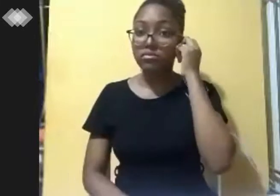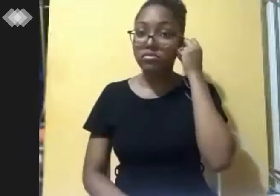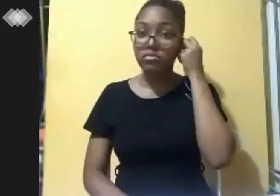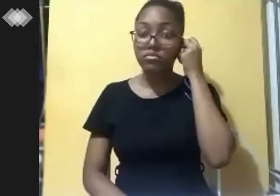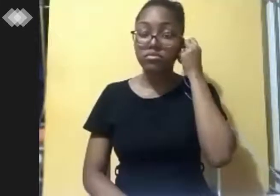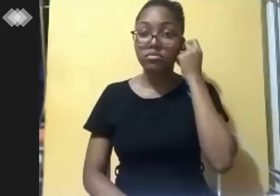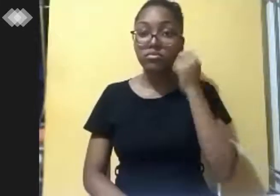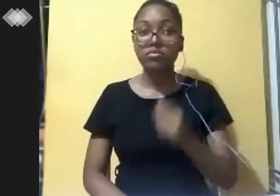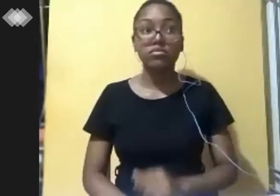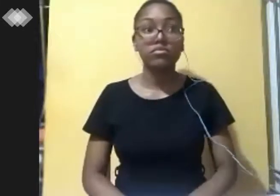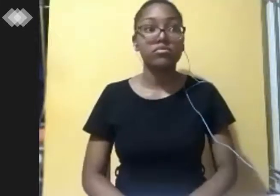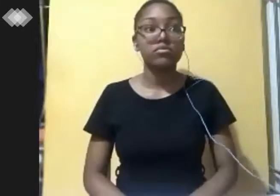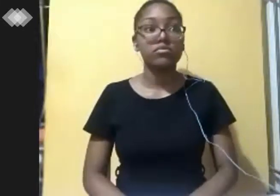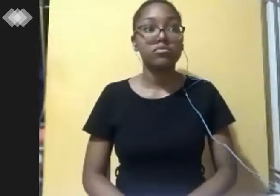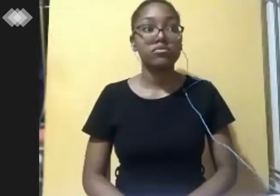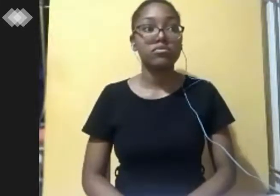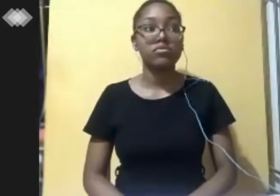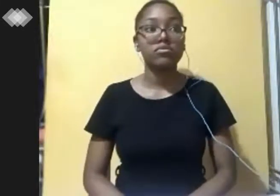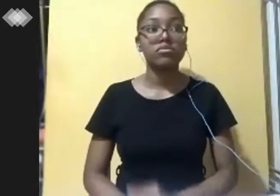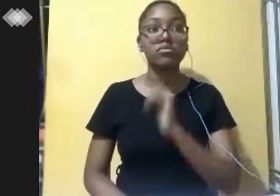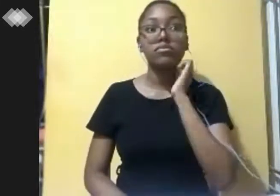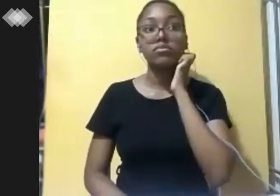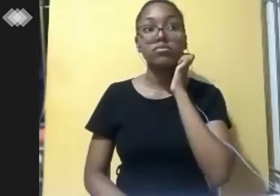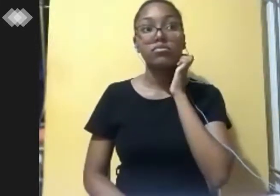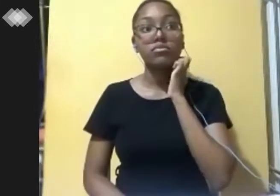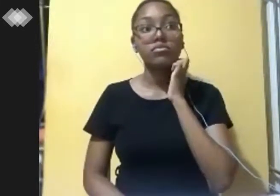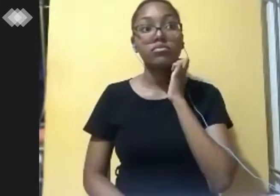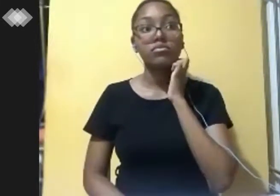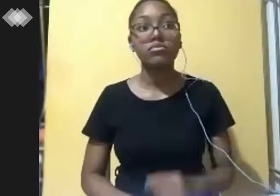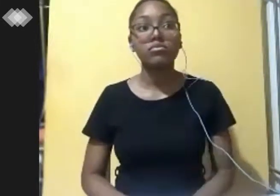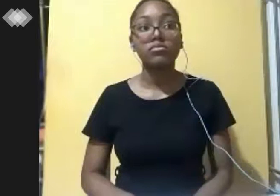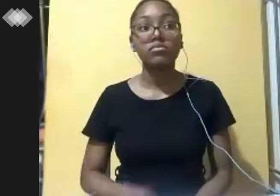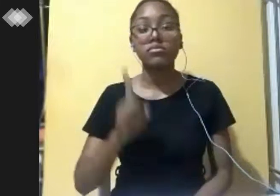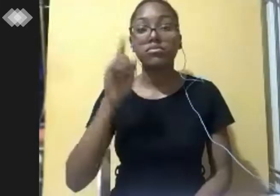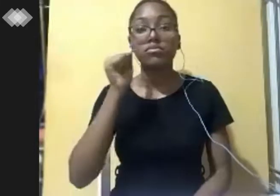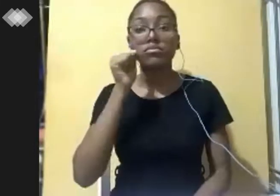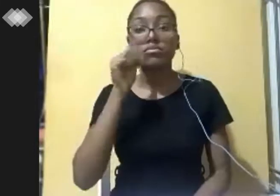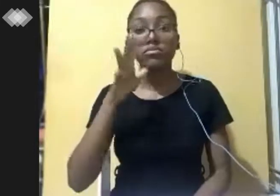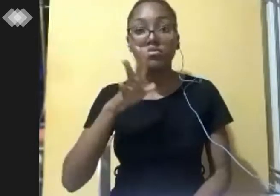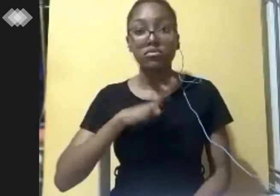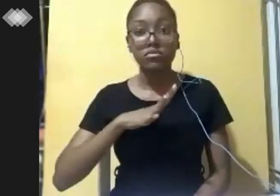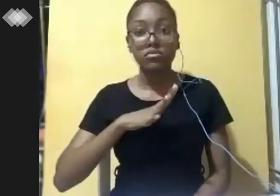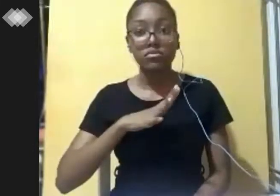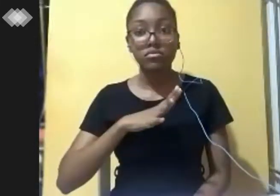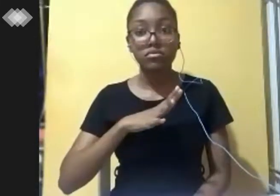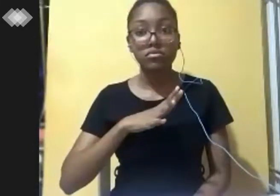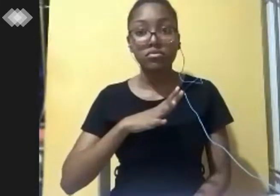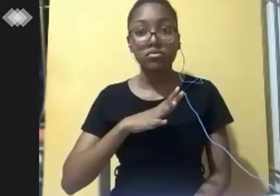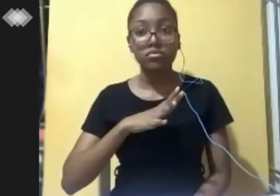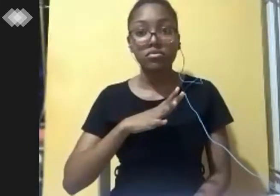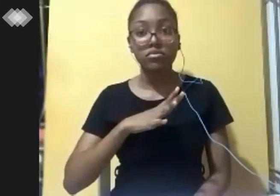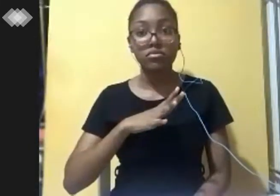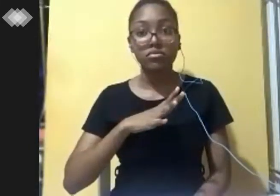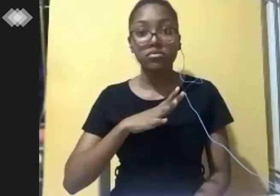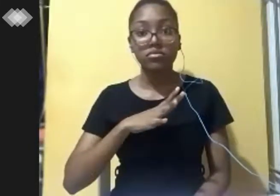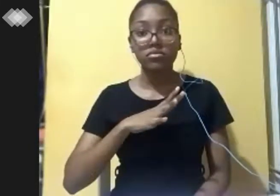Tengo la mano levantada. A ver, Hola. me imagino que la están buscando. Deje la mano levantada